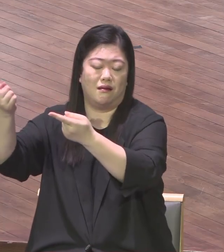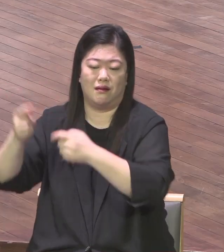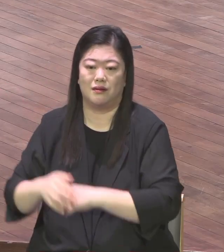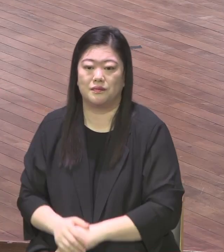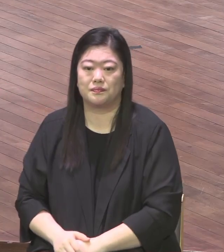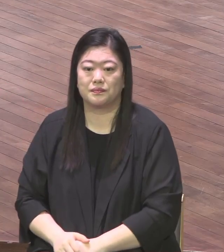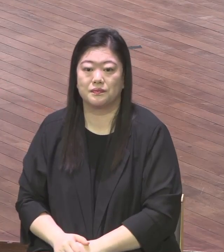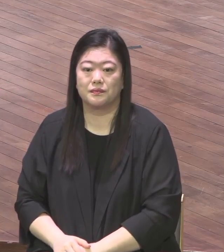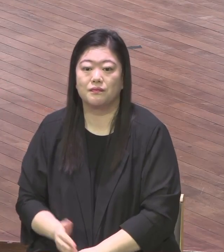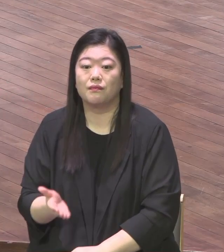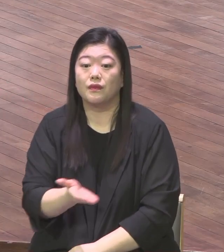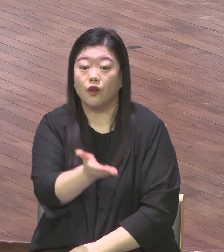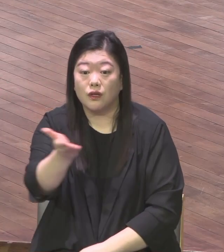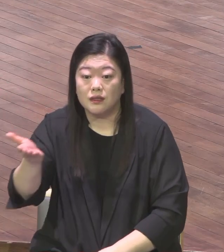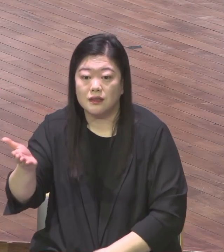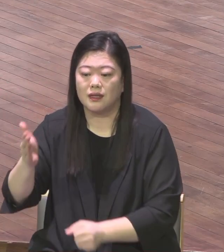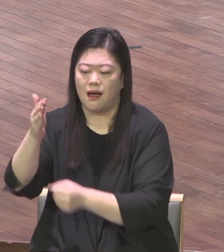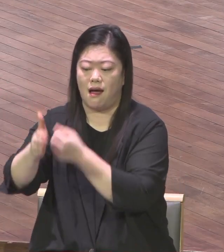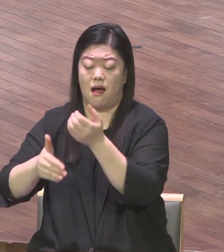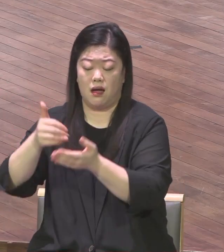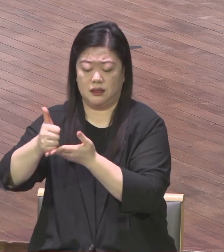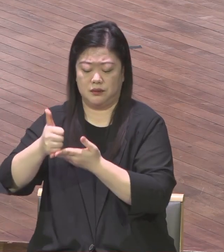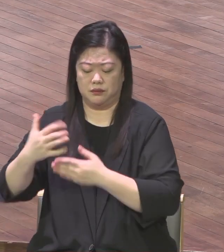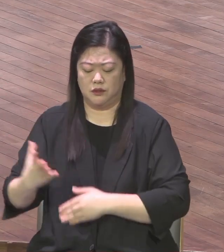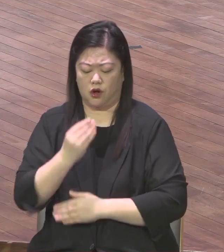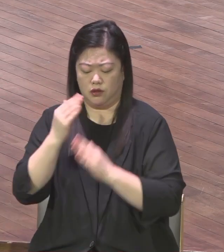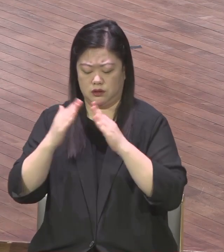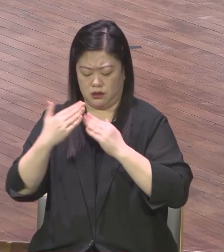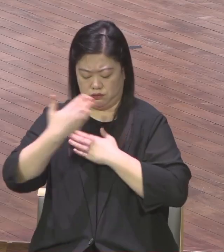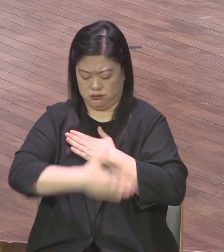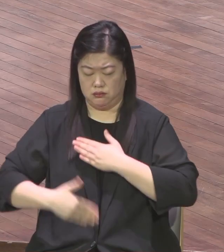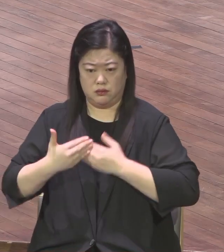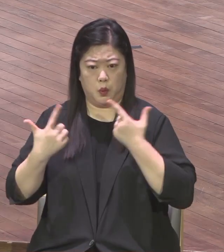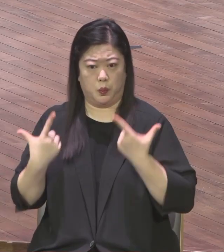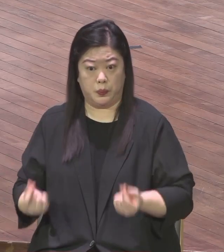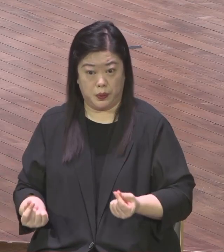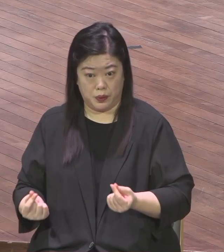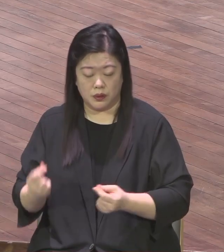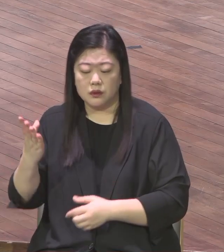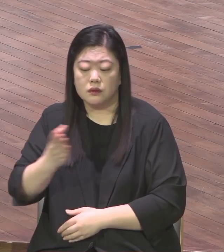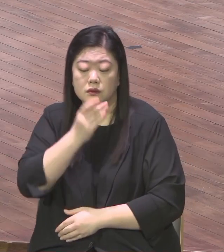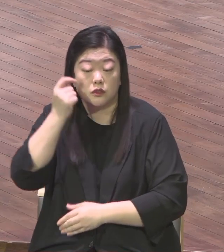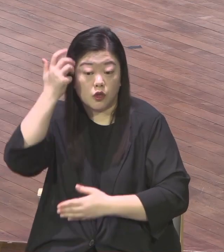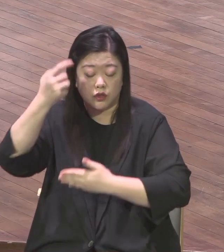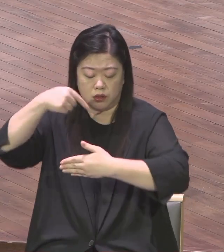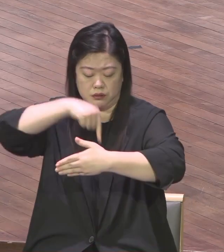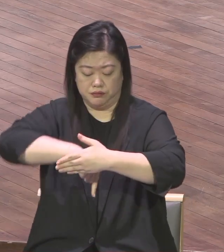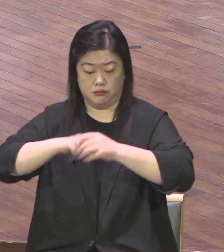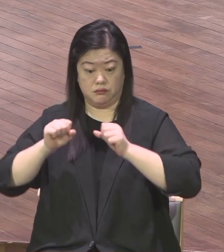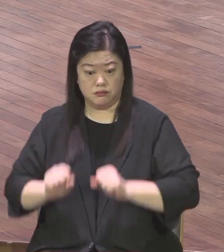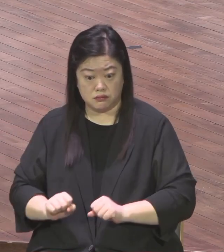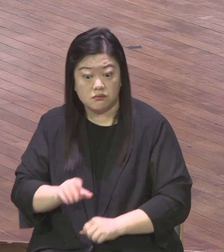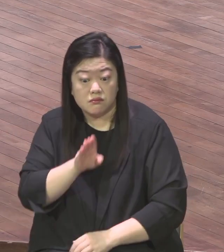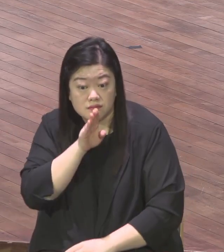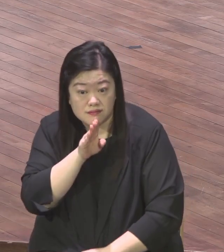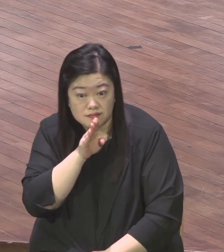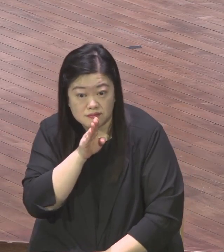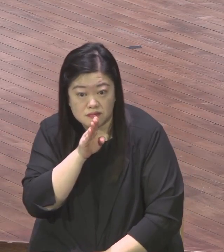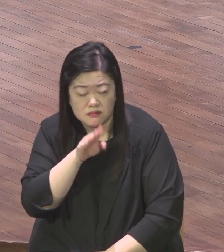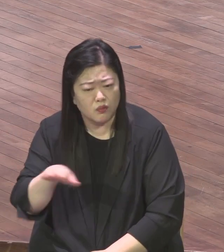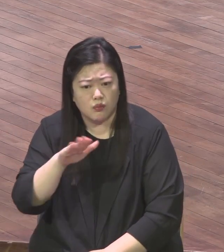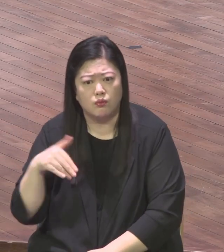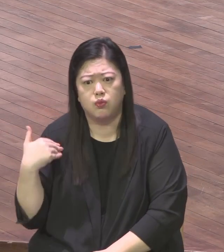너희는 하나님의 성전인 것과 하나님의 성령이 너희 안에 계신 것을